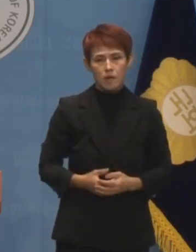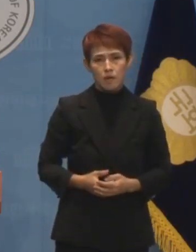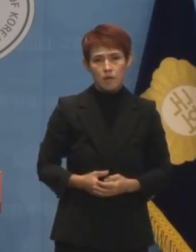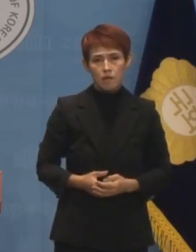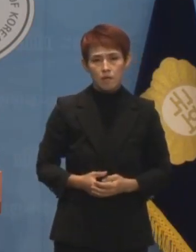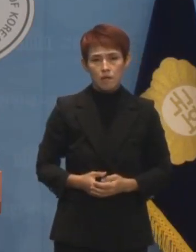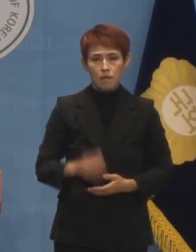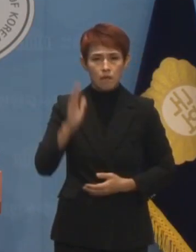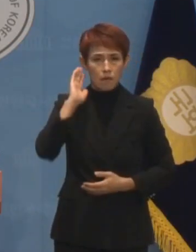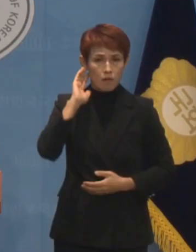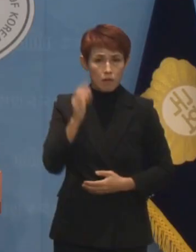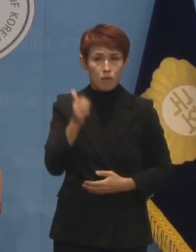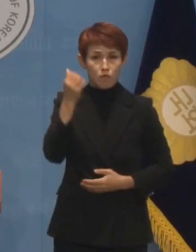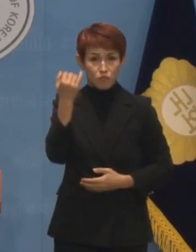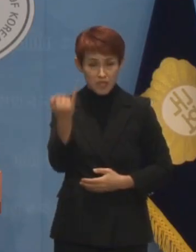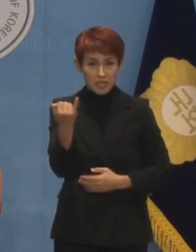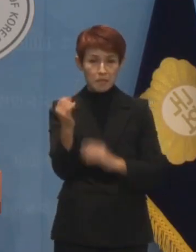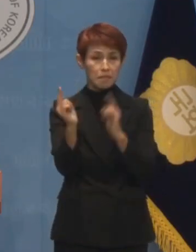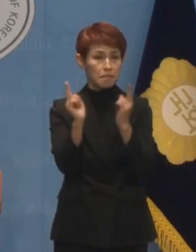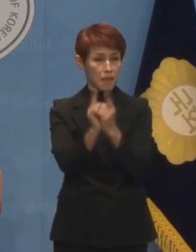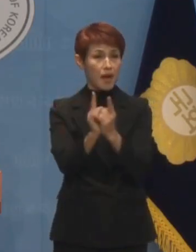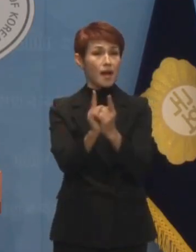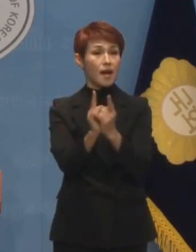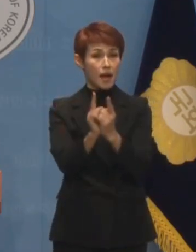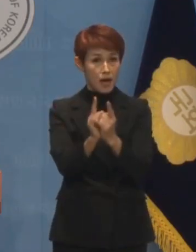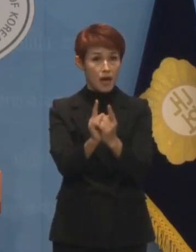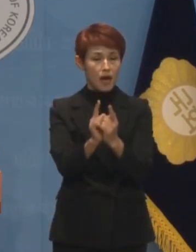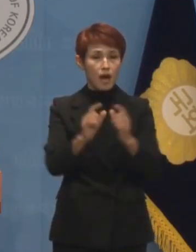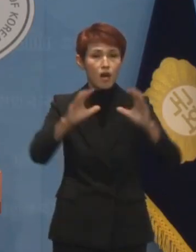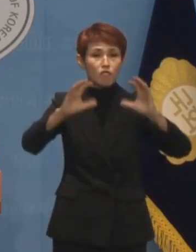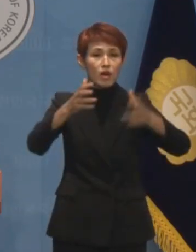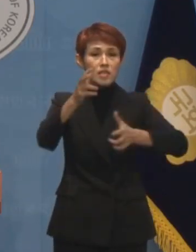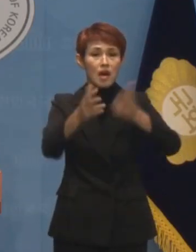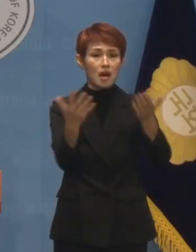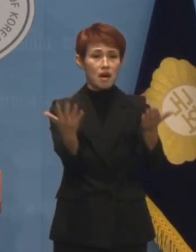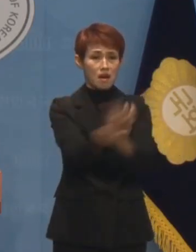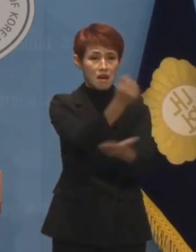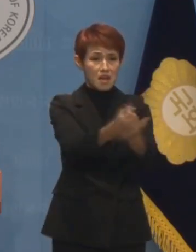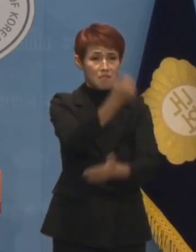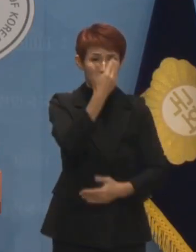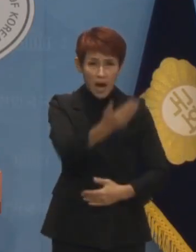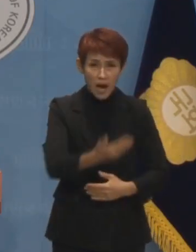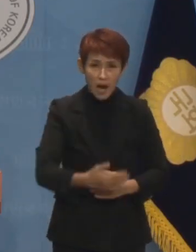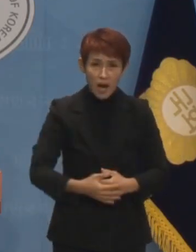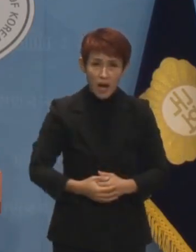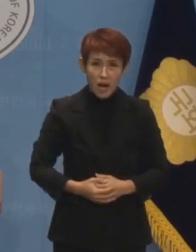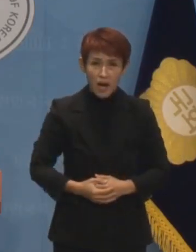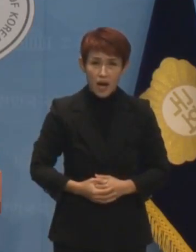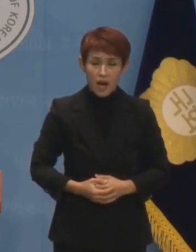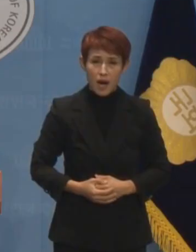김건희 여사와 옷깃만 스치면 국가사업 하나씩 따낼 수 있다는 얘기입니까?